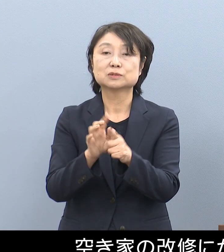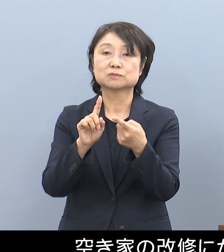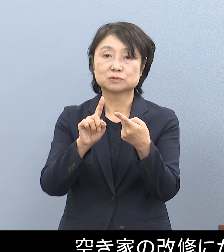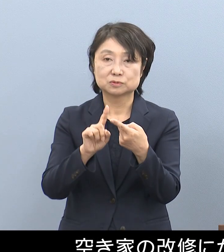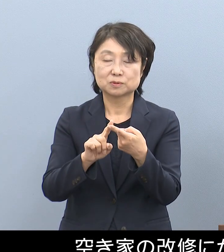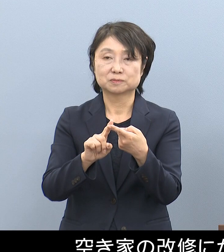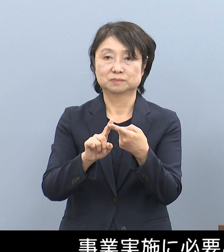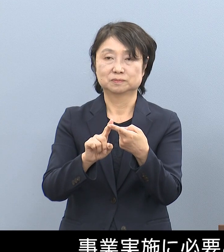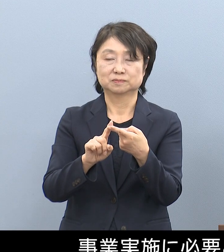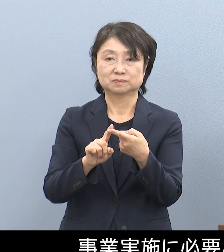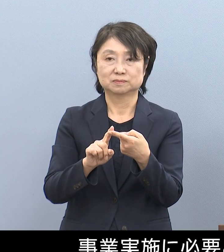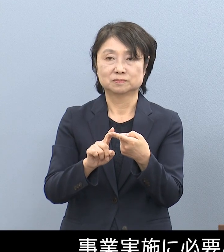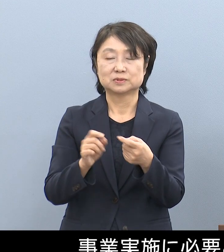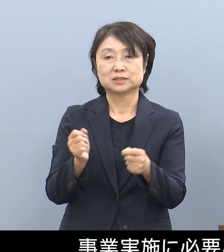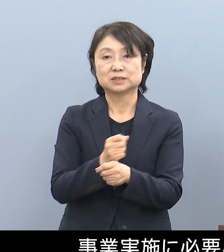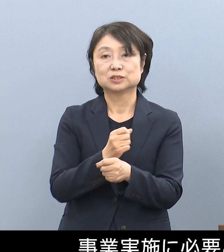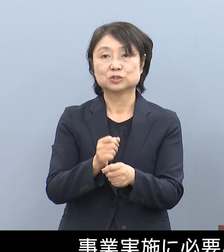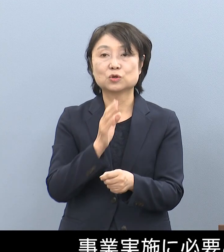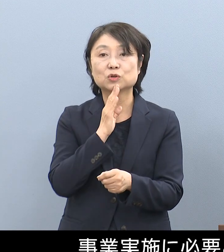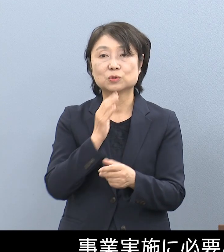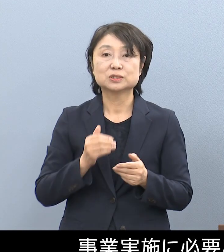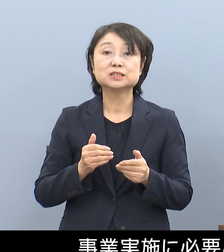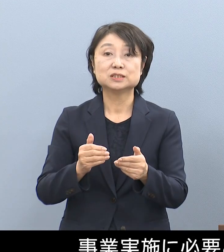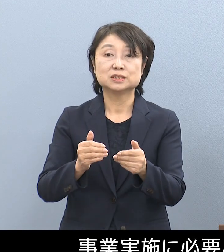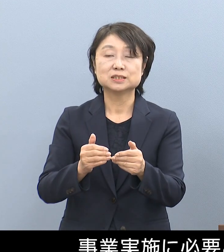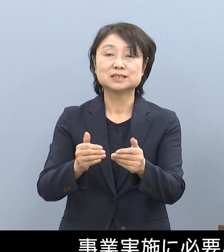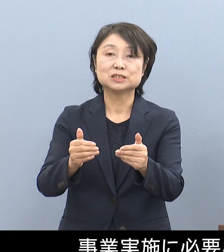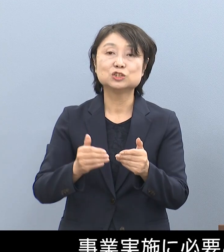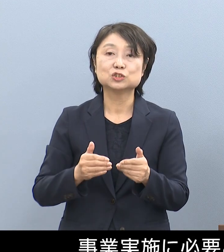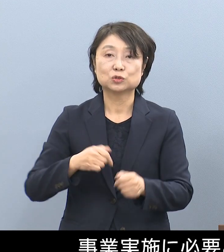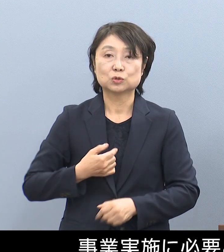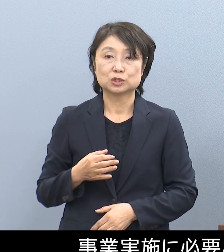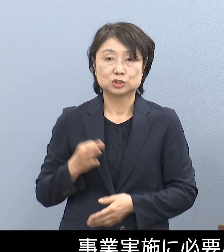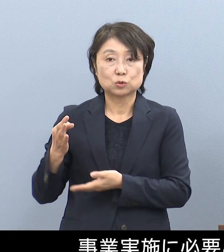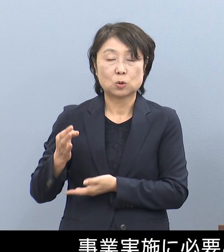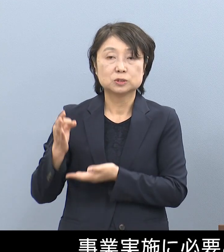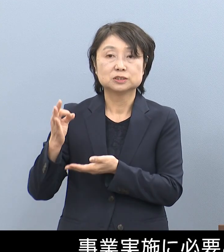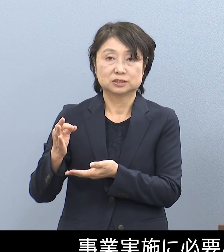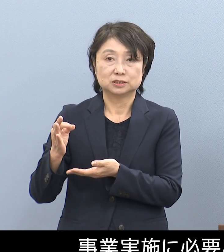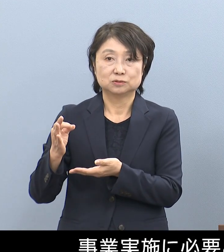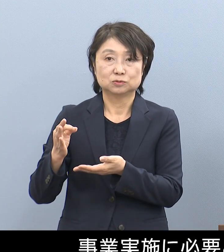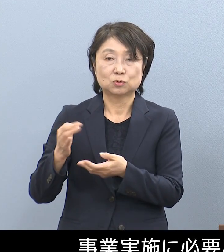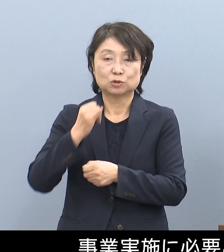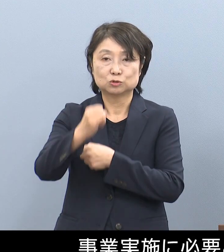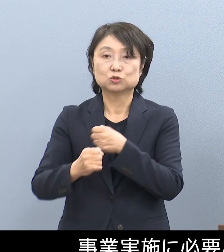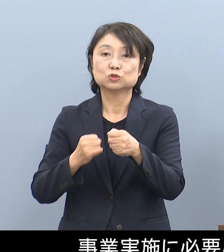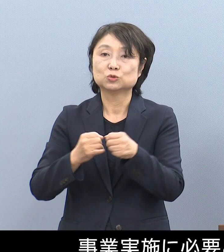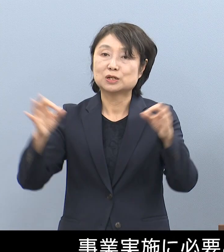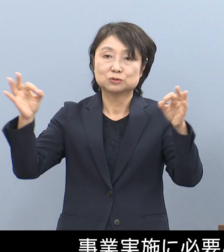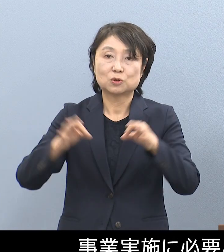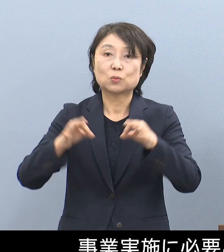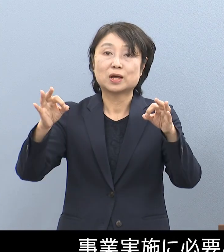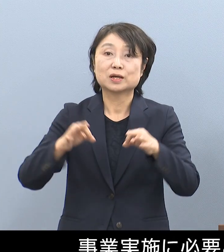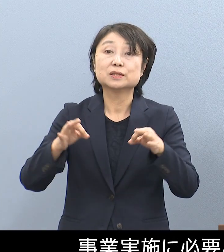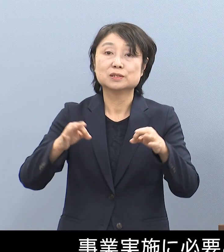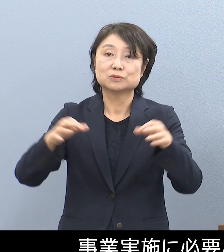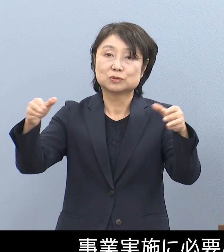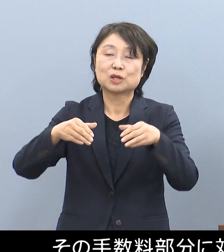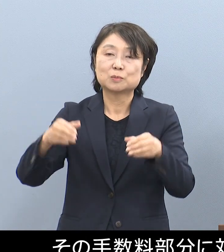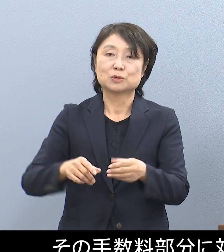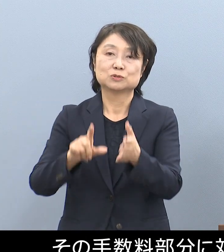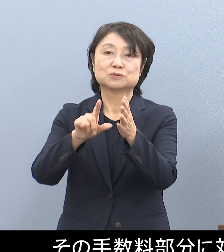、事業実施に必要となります自己資金をクラウドファウンディングで調達される場合には